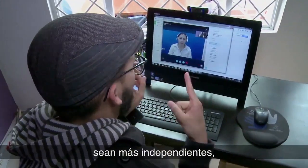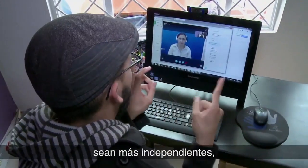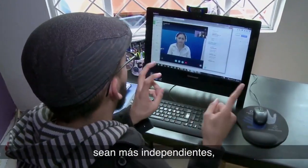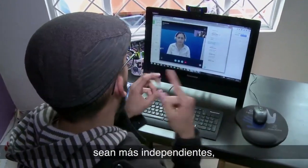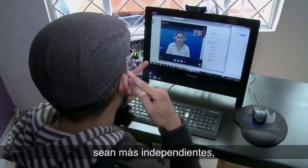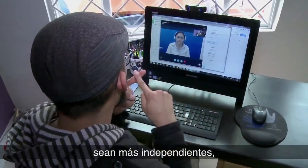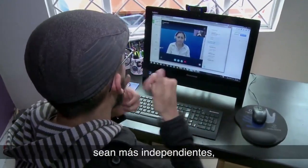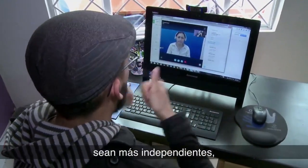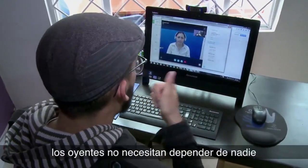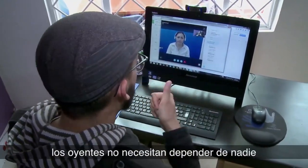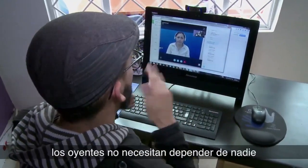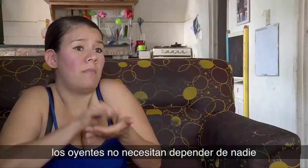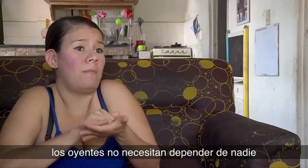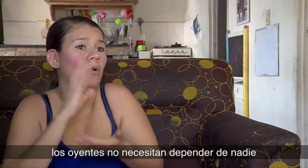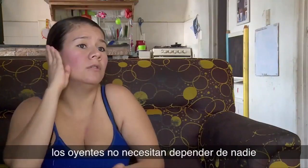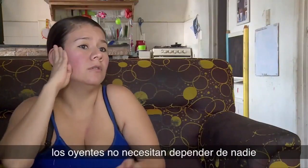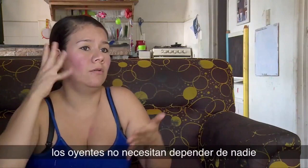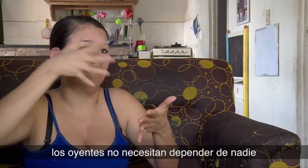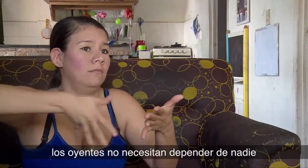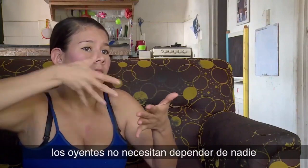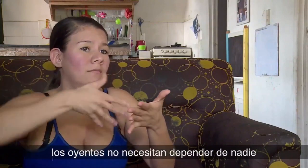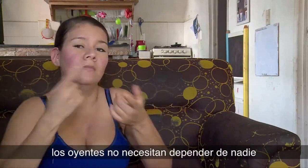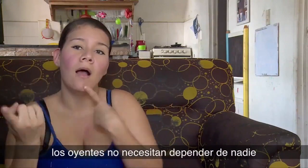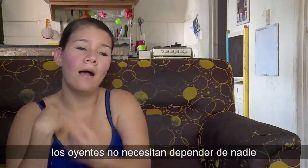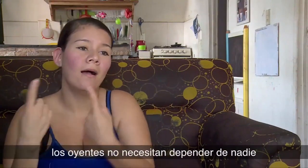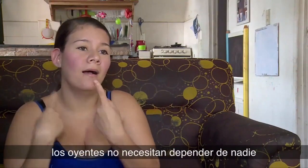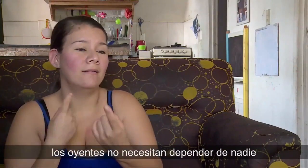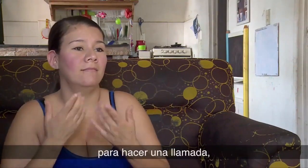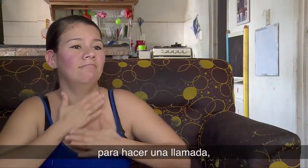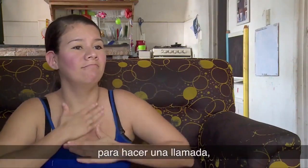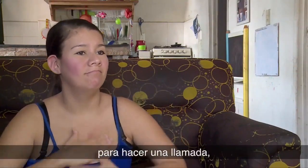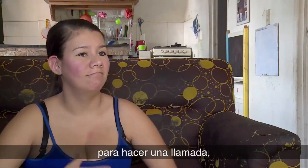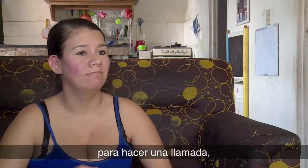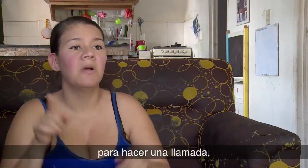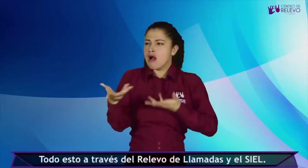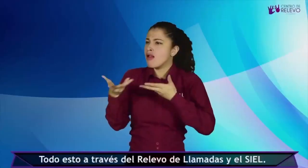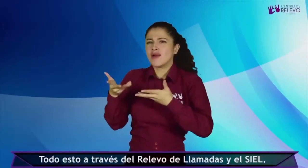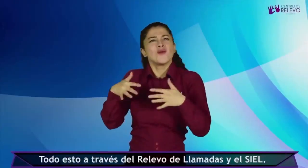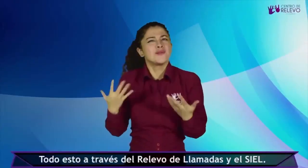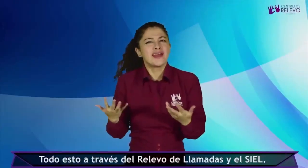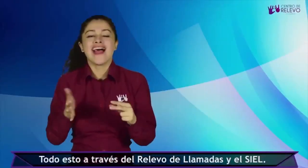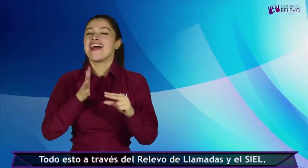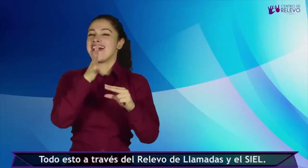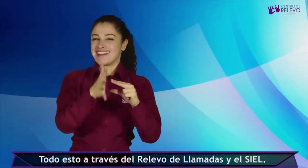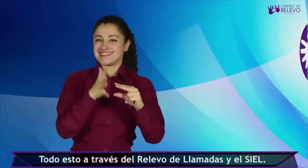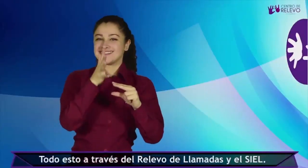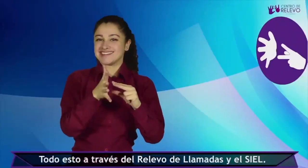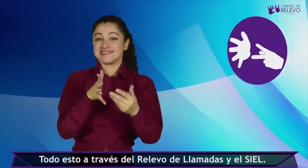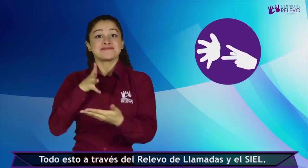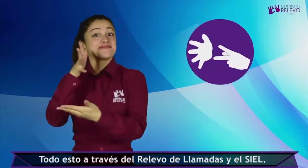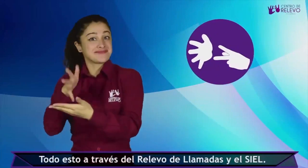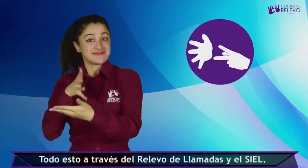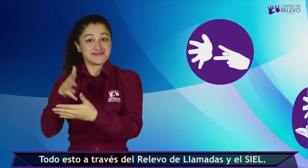sean más independientes. Los oyentes no necesitan depender de nadie para hacer una llamada. Todo esto a